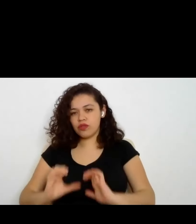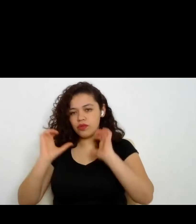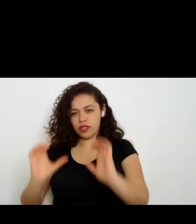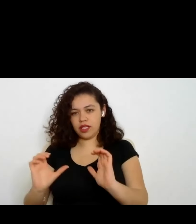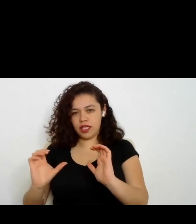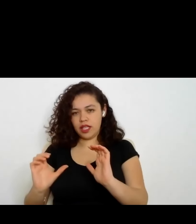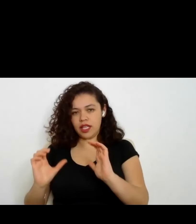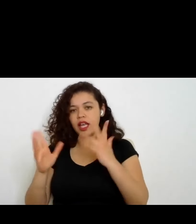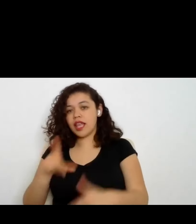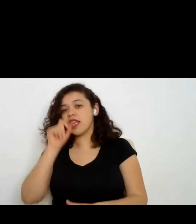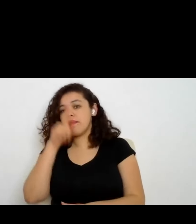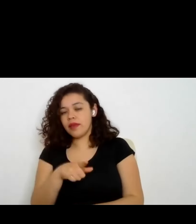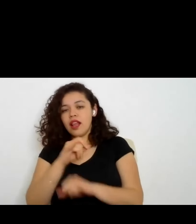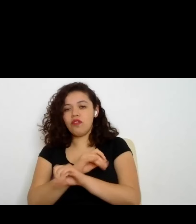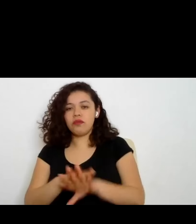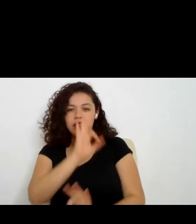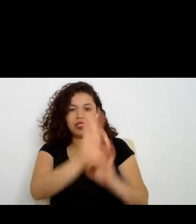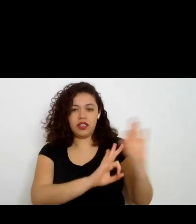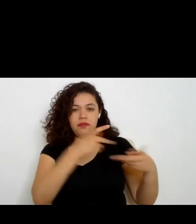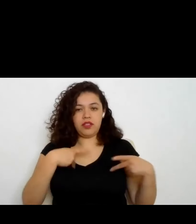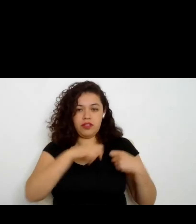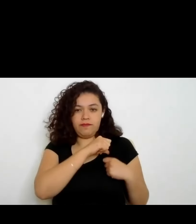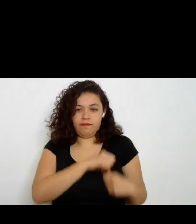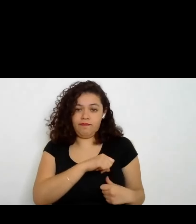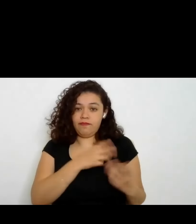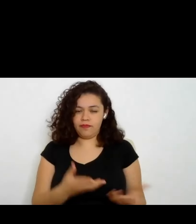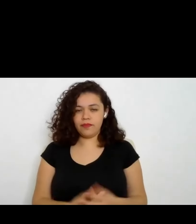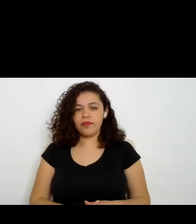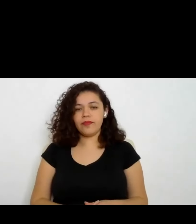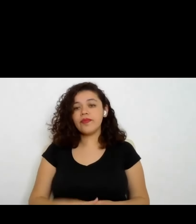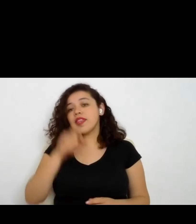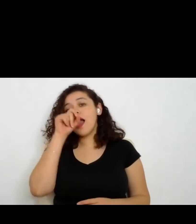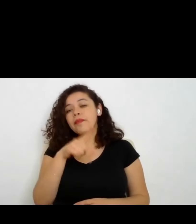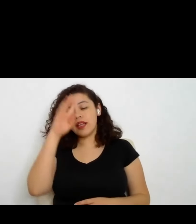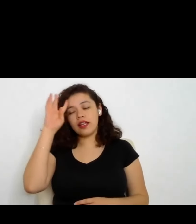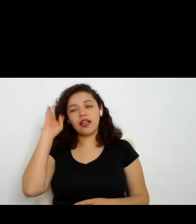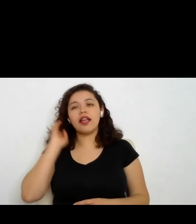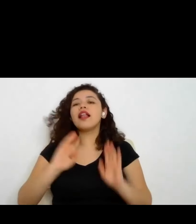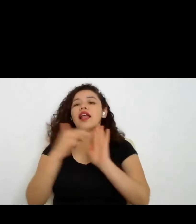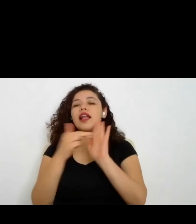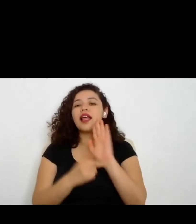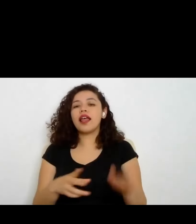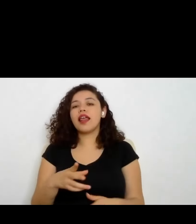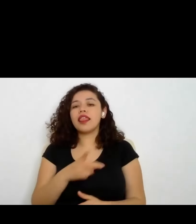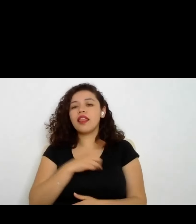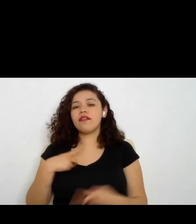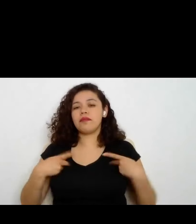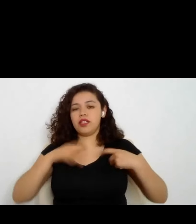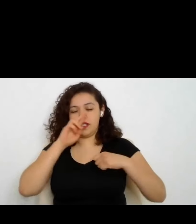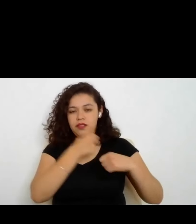los datos estén siendo tratados por encargados. Asimismo, este principio supone que el responsable tome las